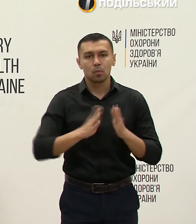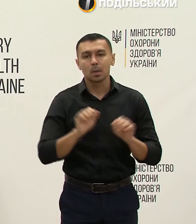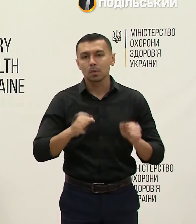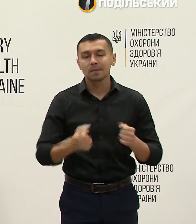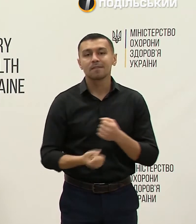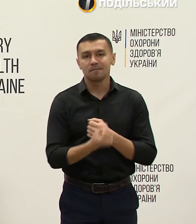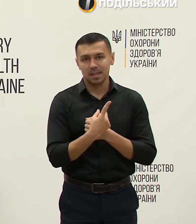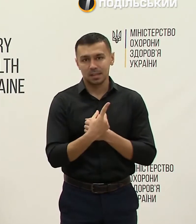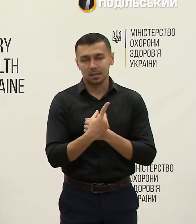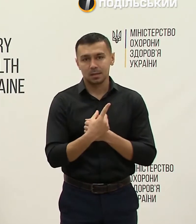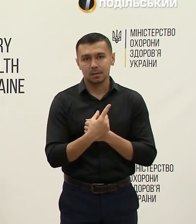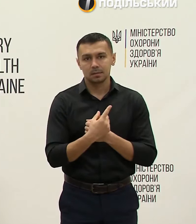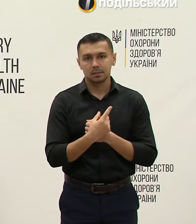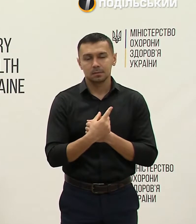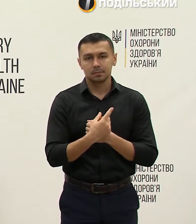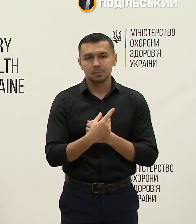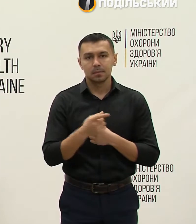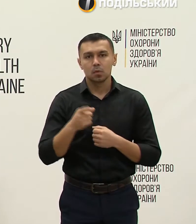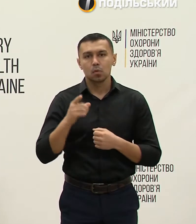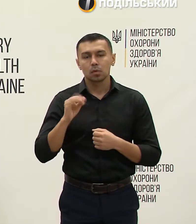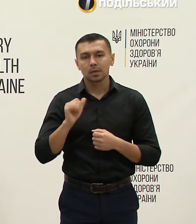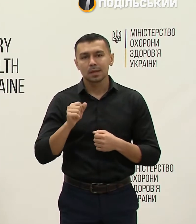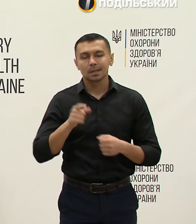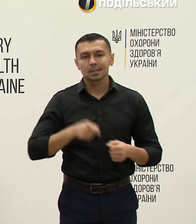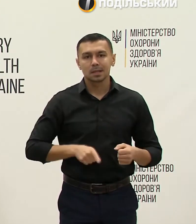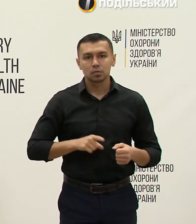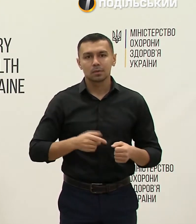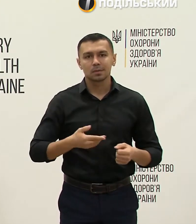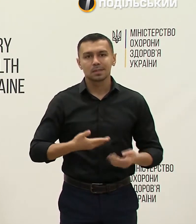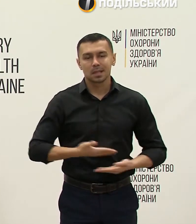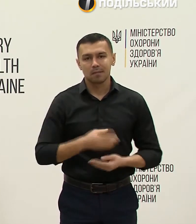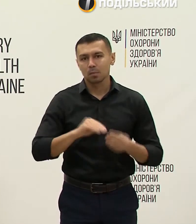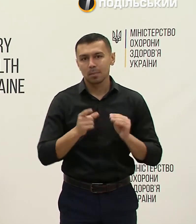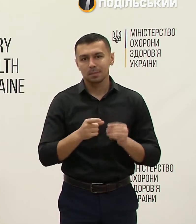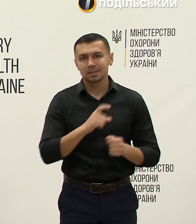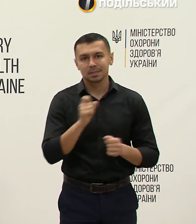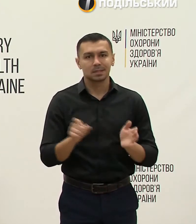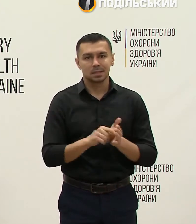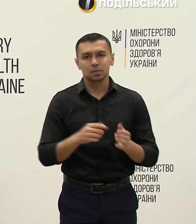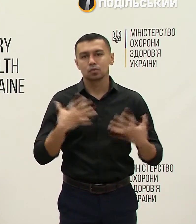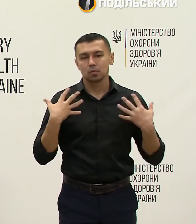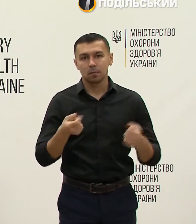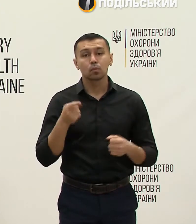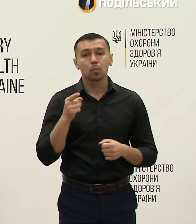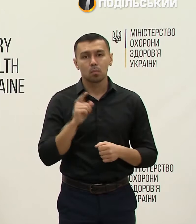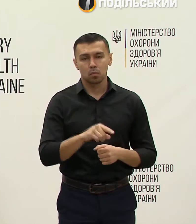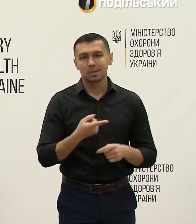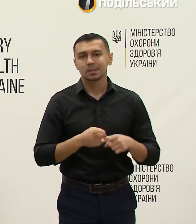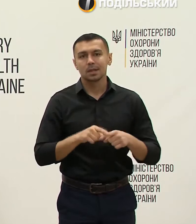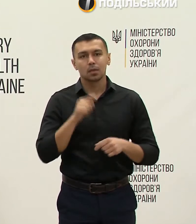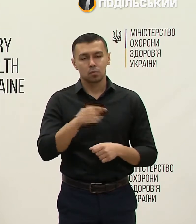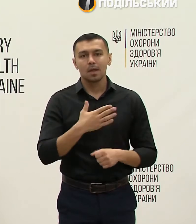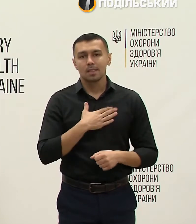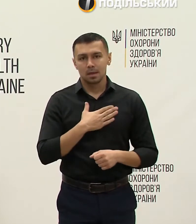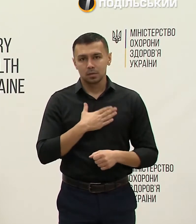виникнення урологічних та сечостатевих проблем зі здоров'ям. Тому це той